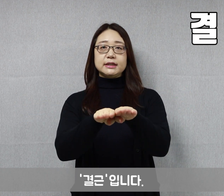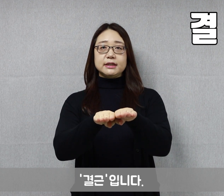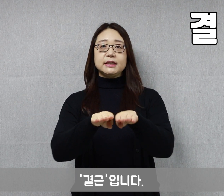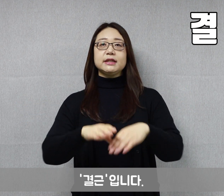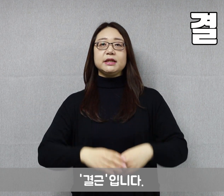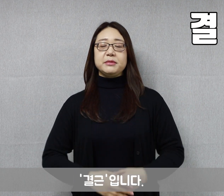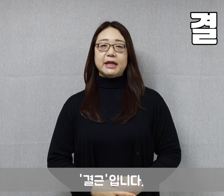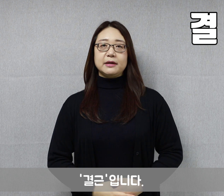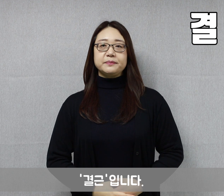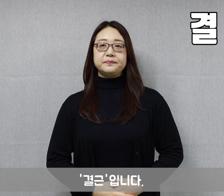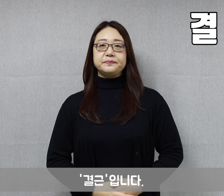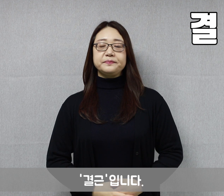결근입니다.